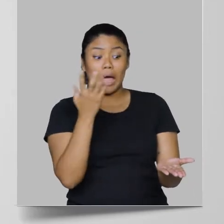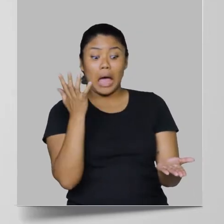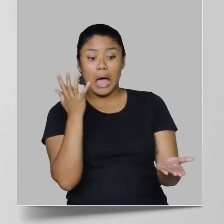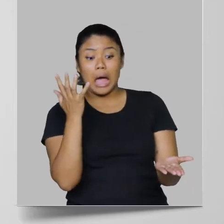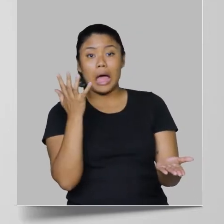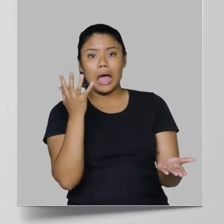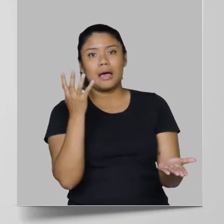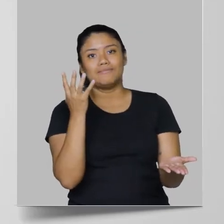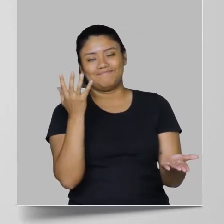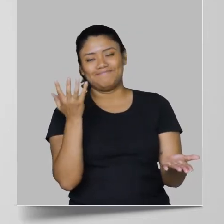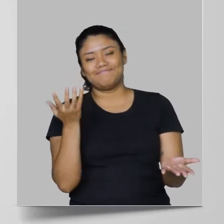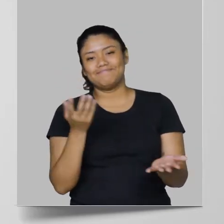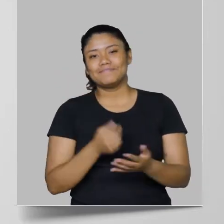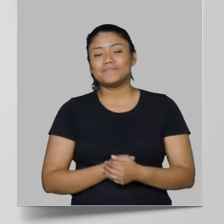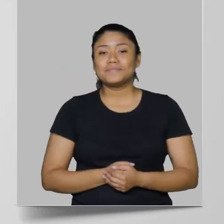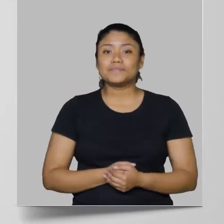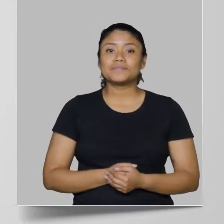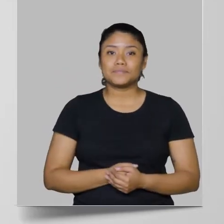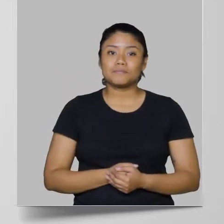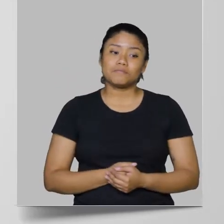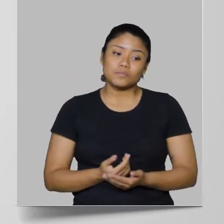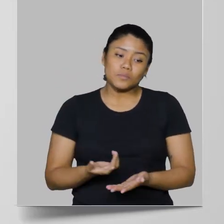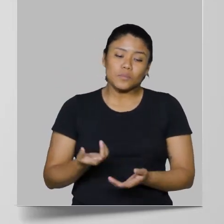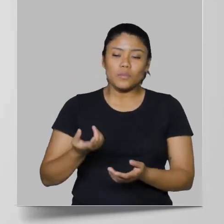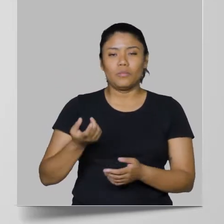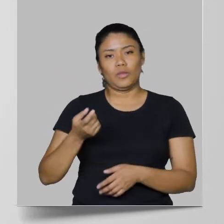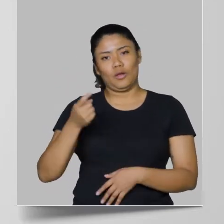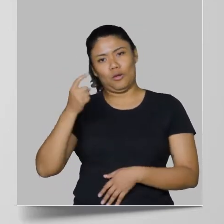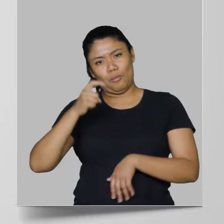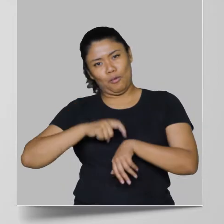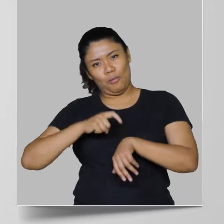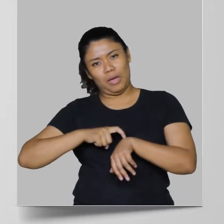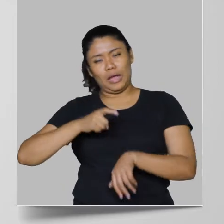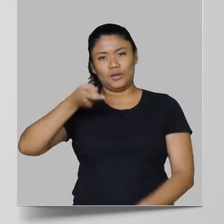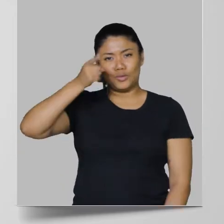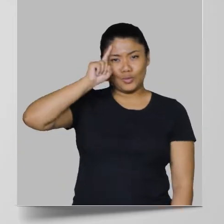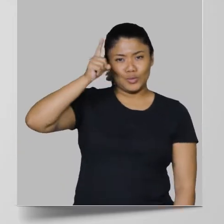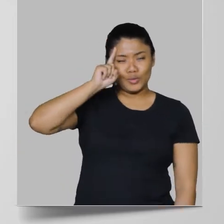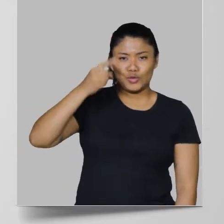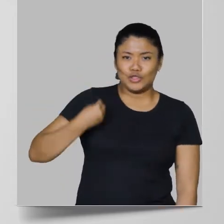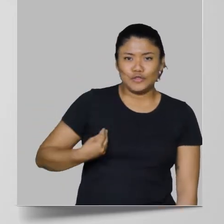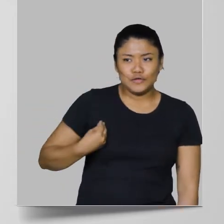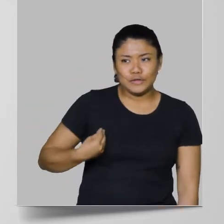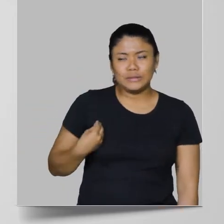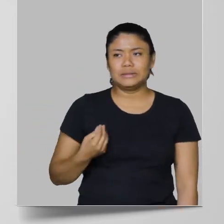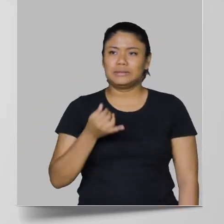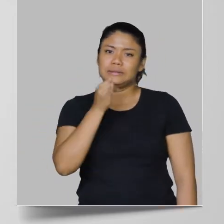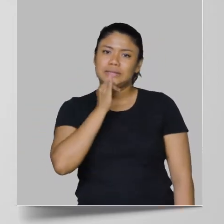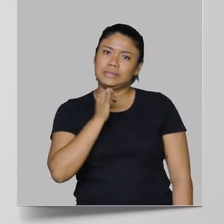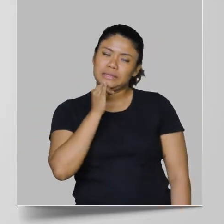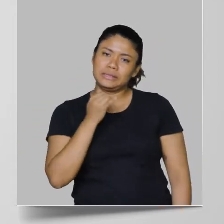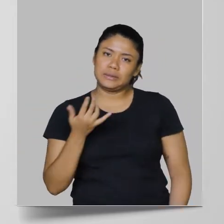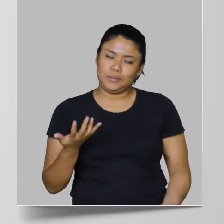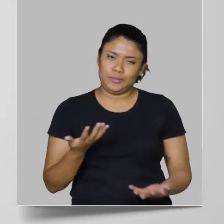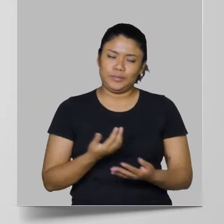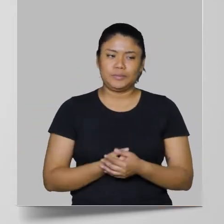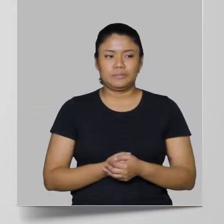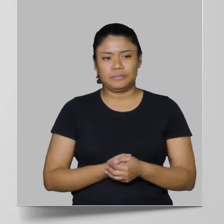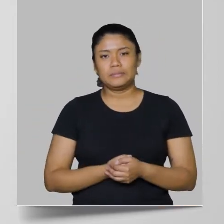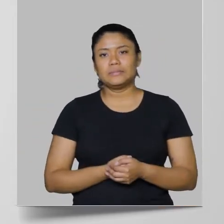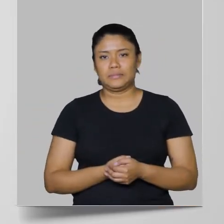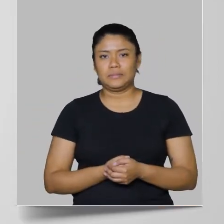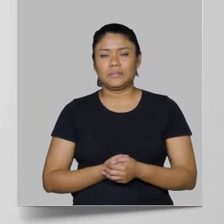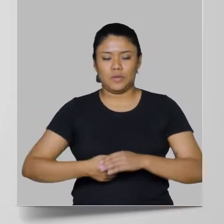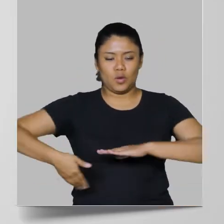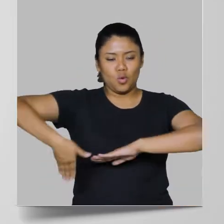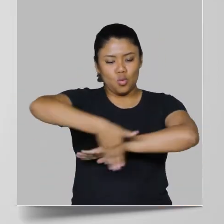cega. Né? Então, situações do dia a dia, assim, de quando tu tá indo numa